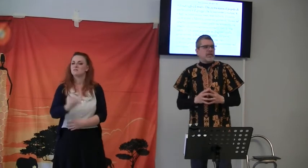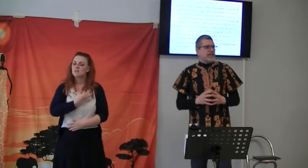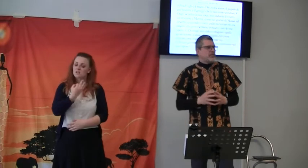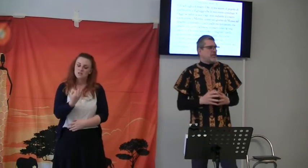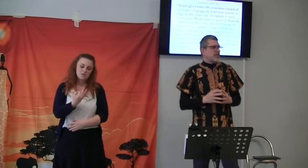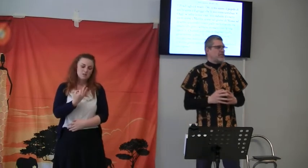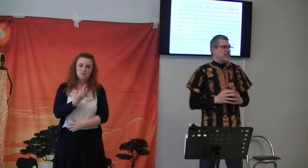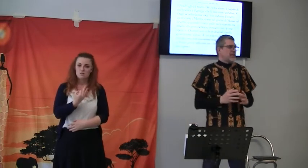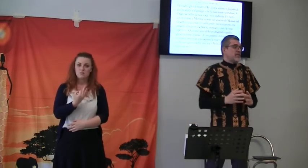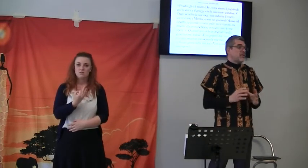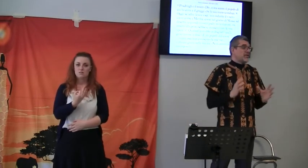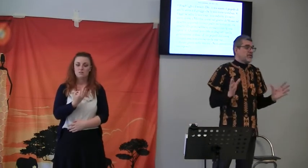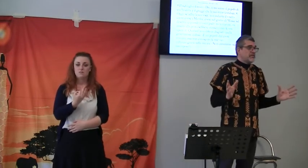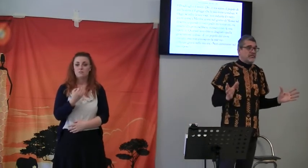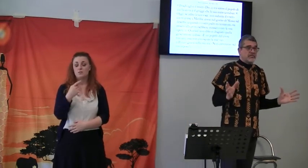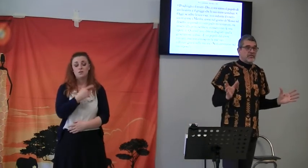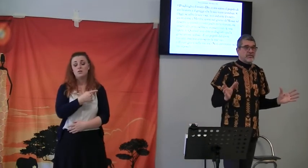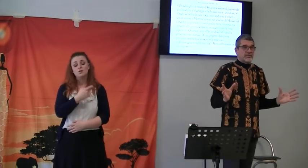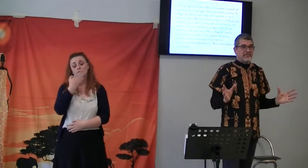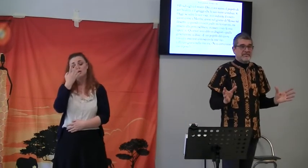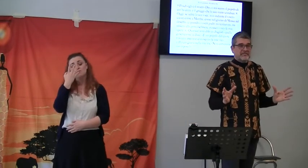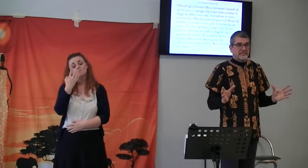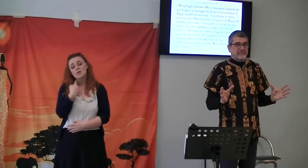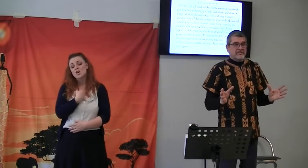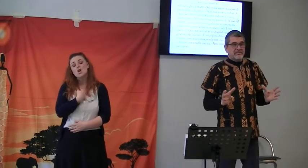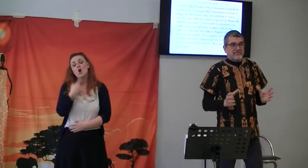Io non vorrei che Dio fa la stessa cosa a me.